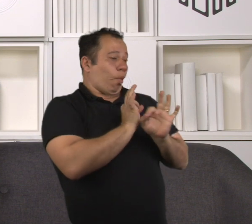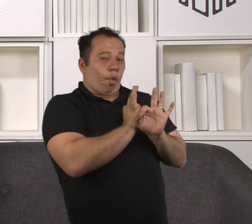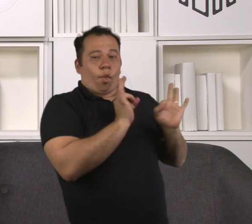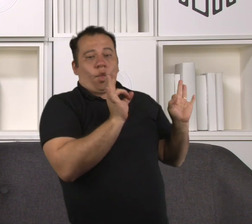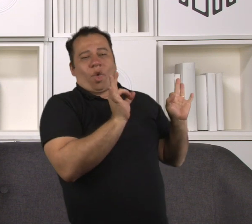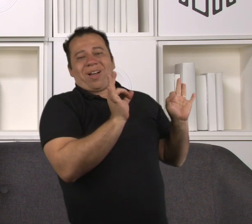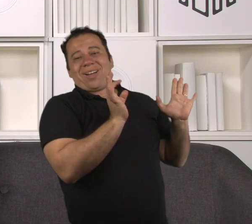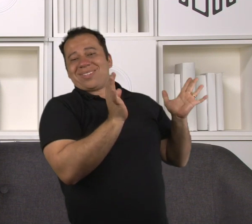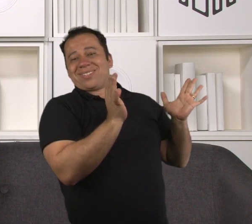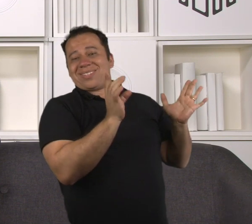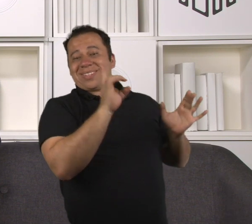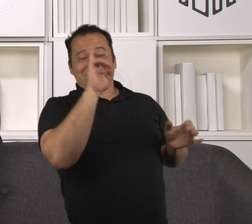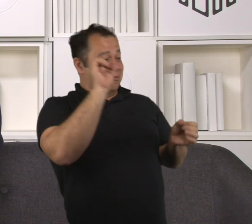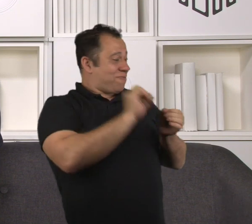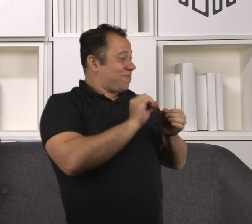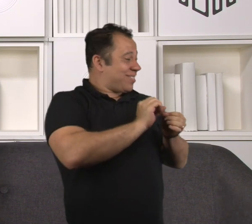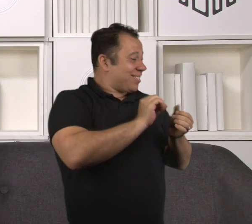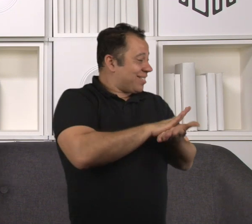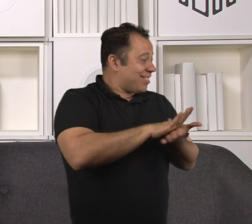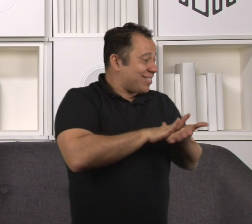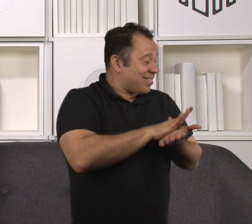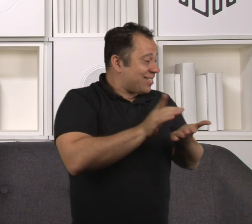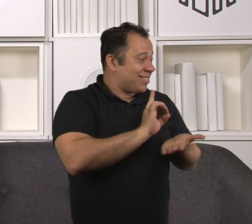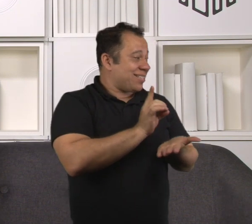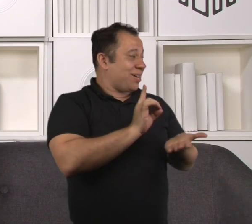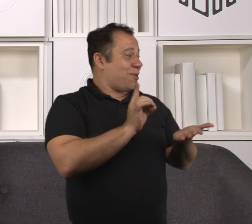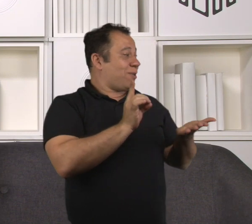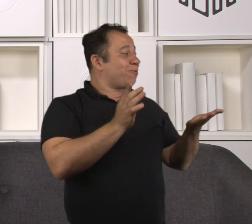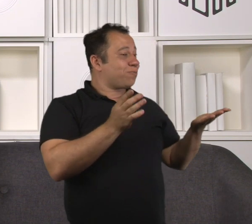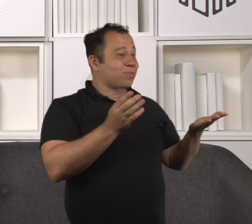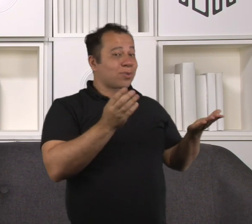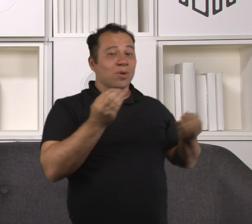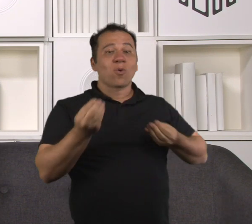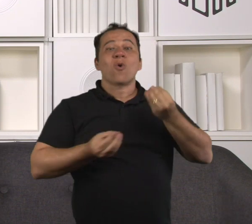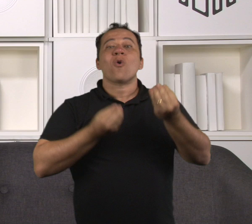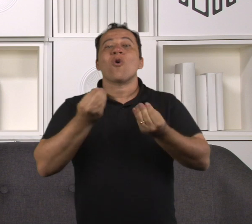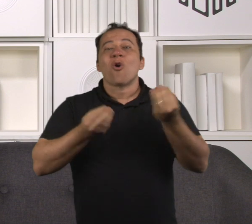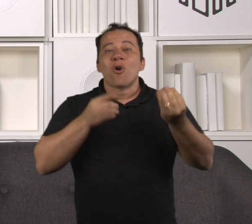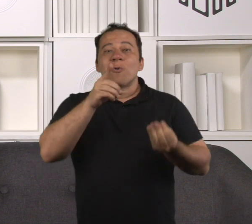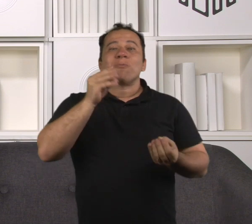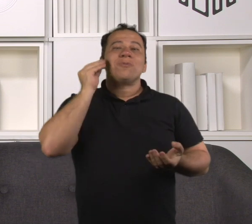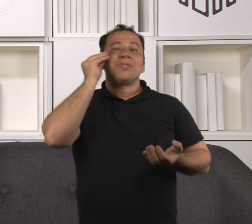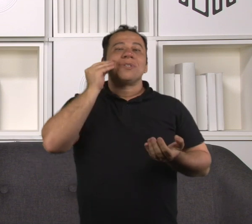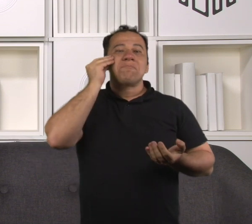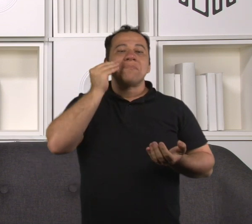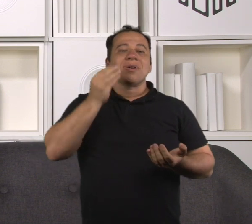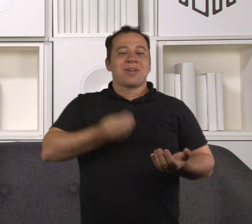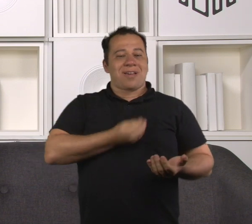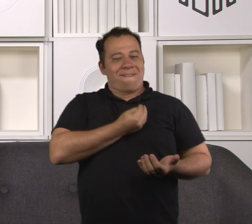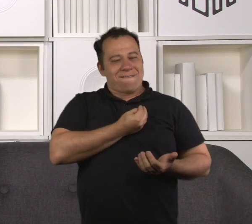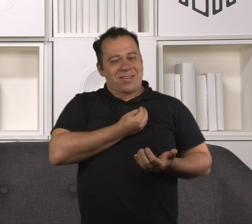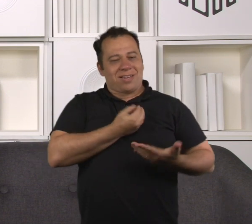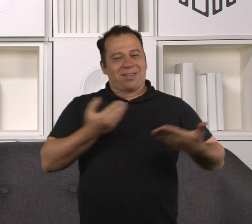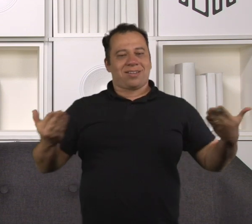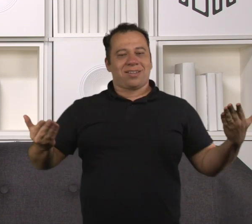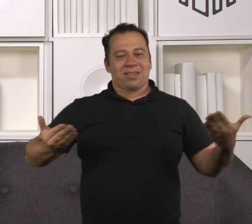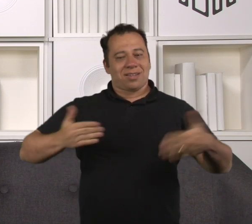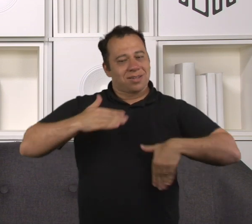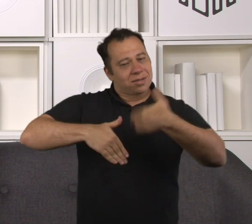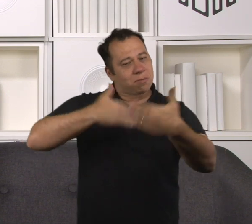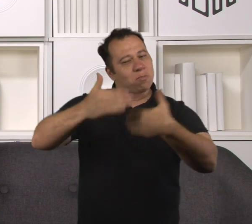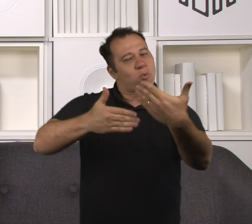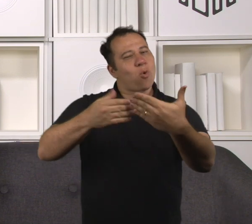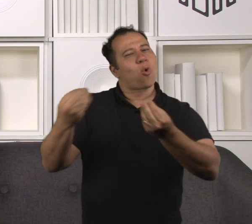fizesse? Como isso afetou a sua vida espiritual, a sua peregrinação espiritual? Como isso afetou a sua fé, o